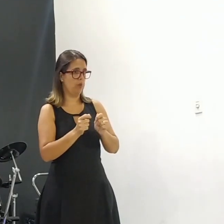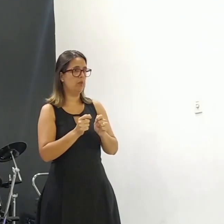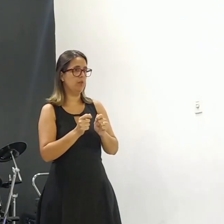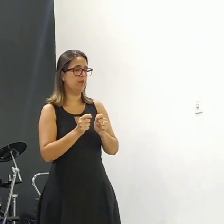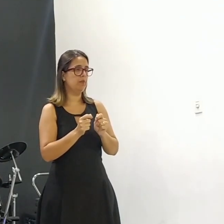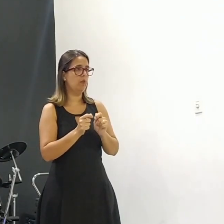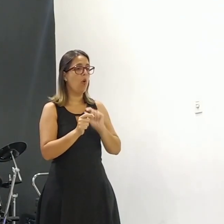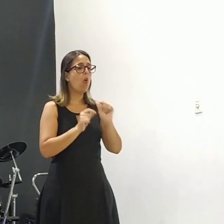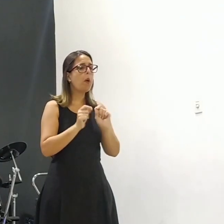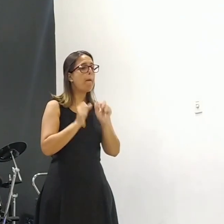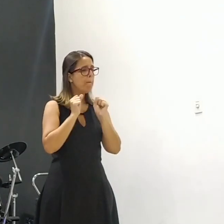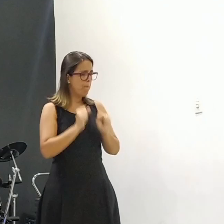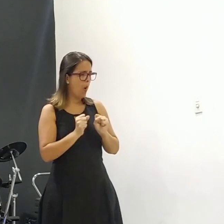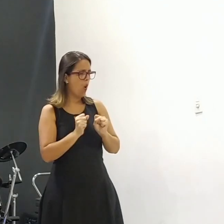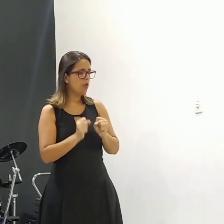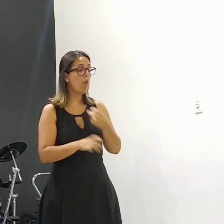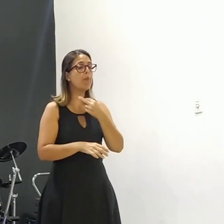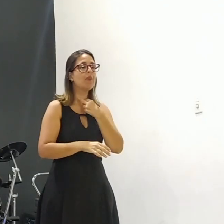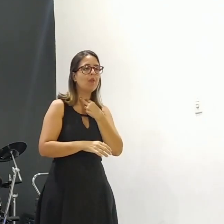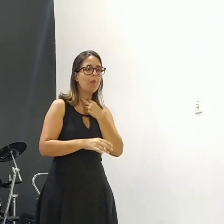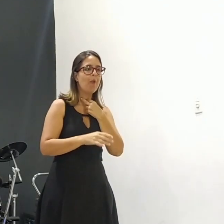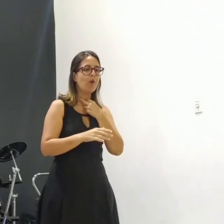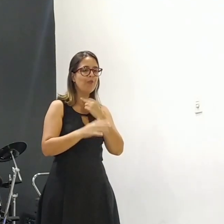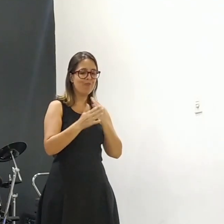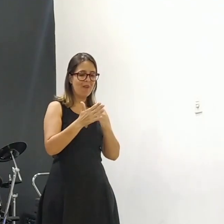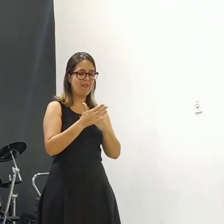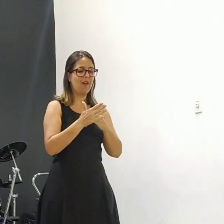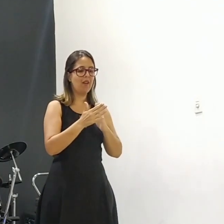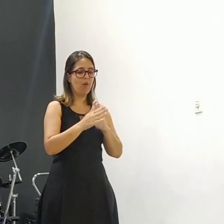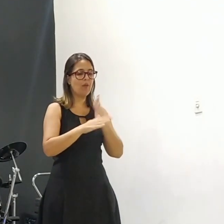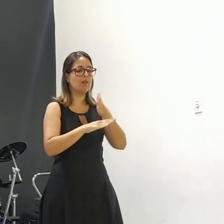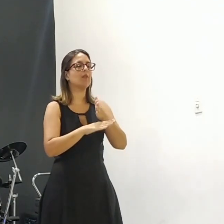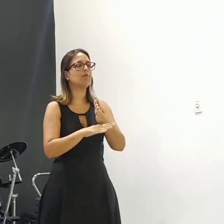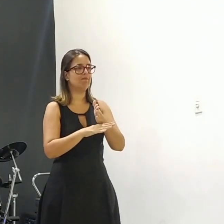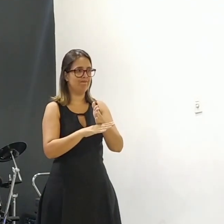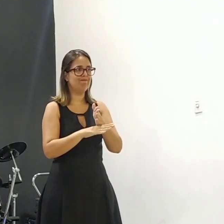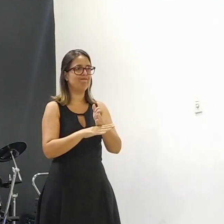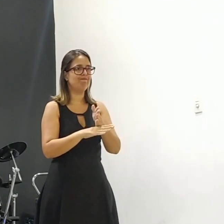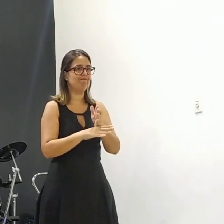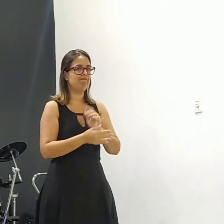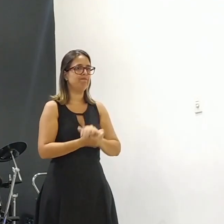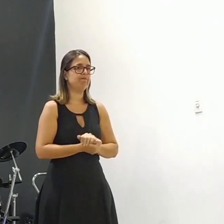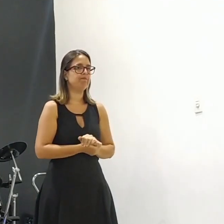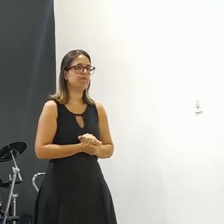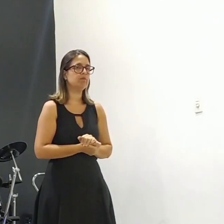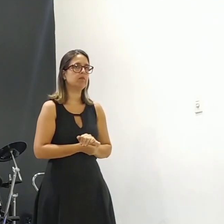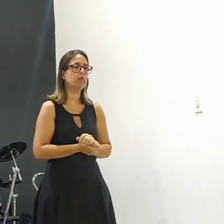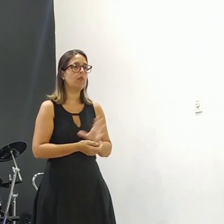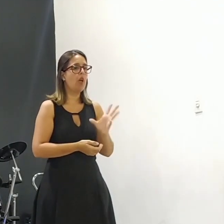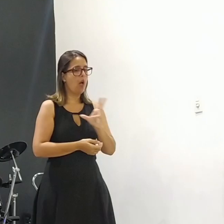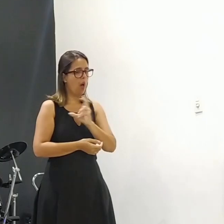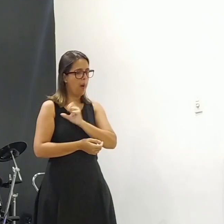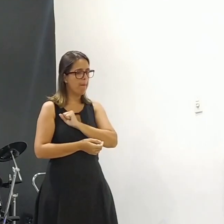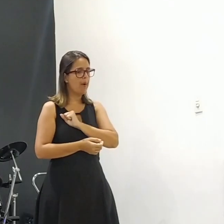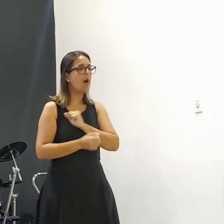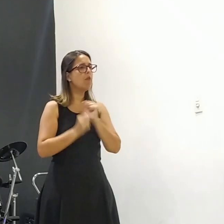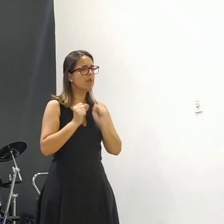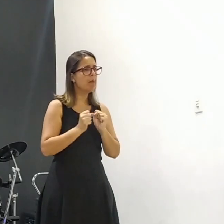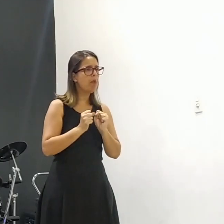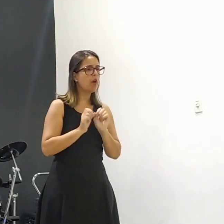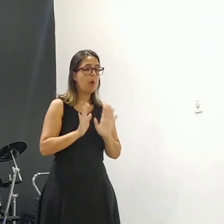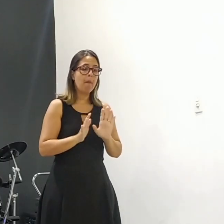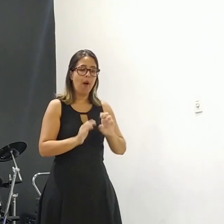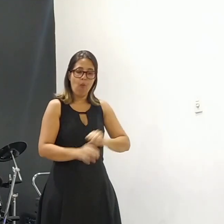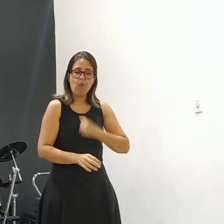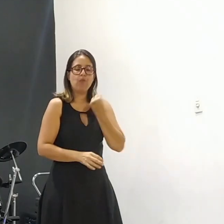diz: isso você pode, mas isso você não pode fazer, né? Ele diz: amar você pode, não, mas